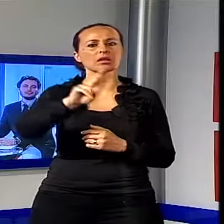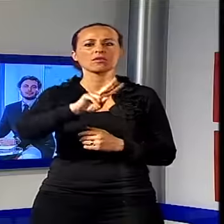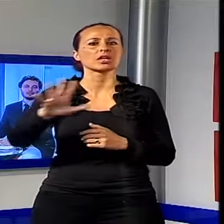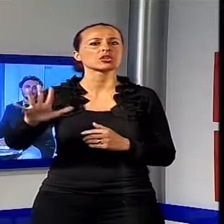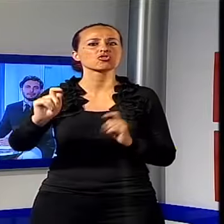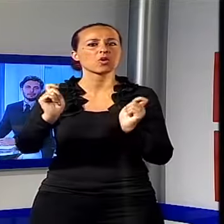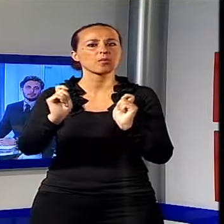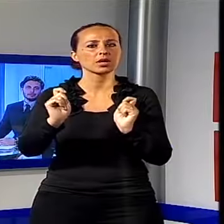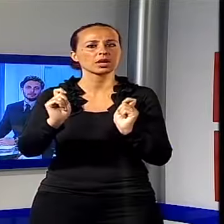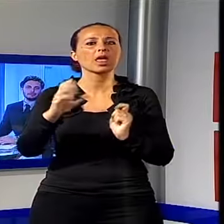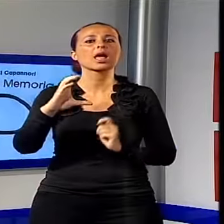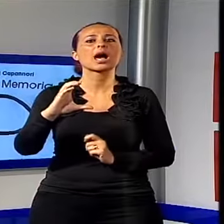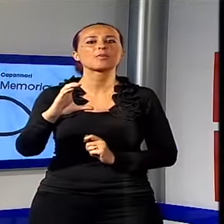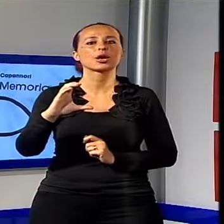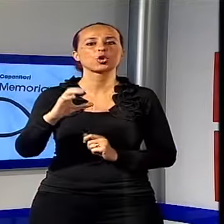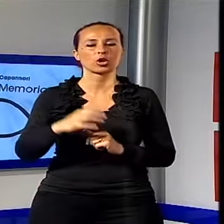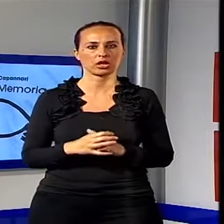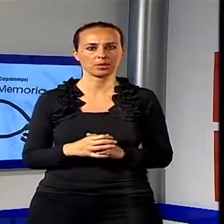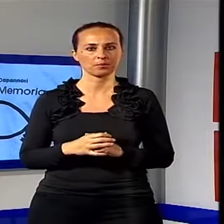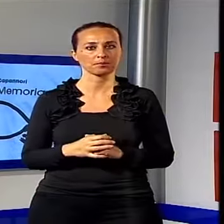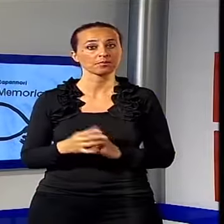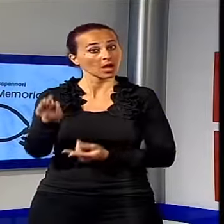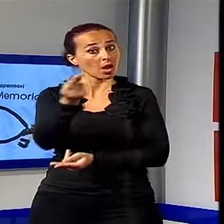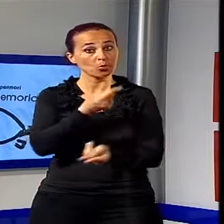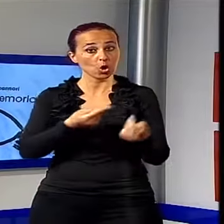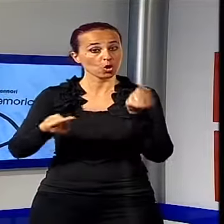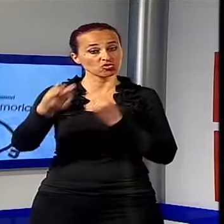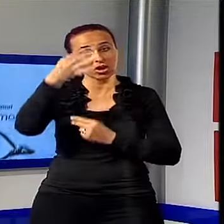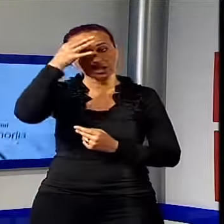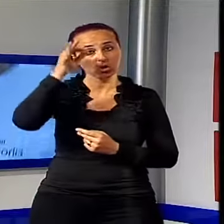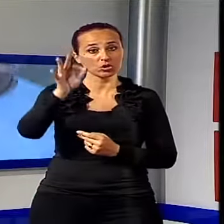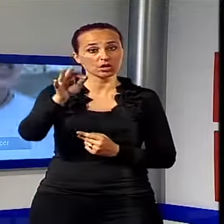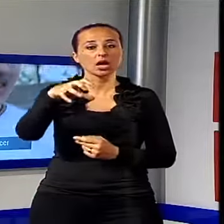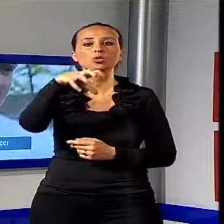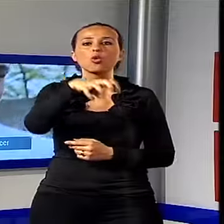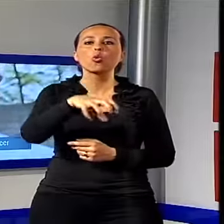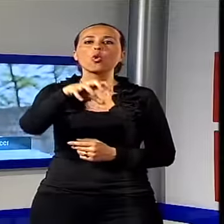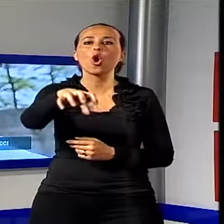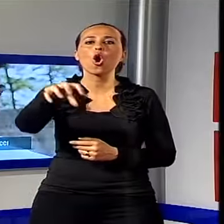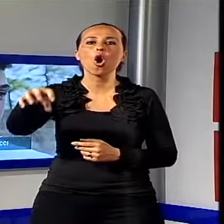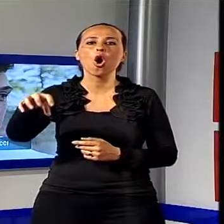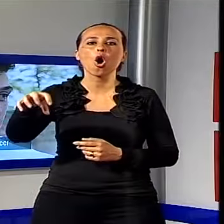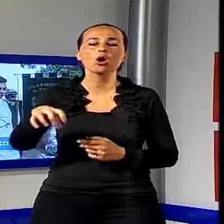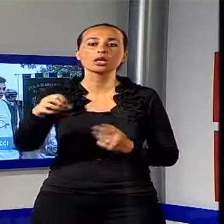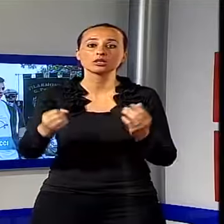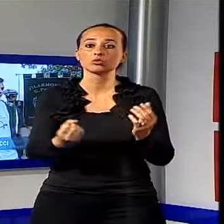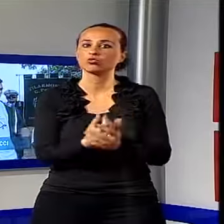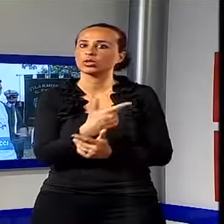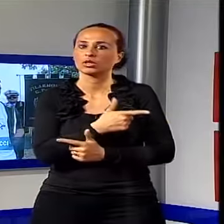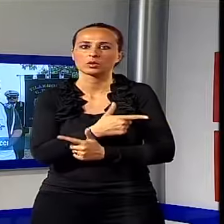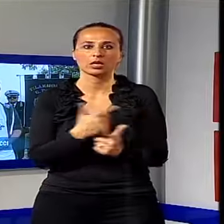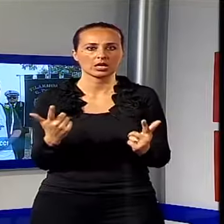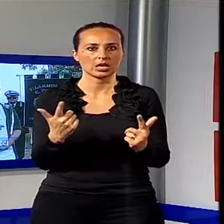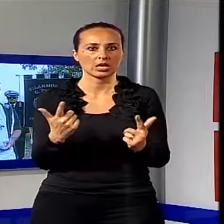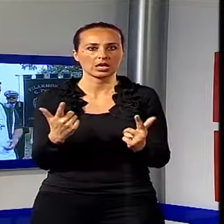svolta a Capannori. Un progetto dedicato ai luoghi che sono stati teatro di eventi che hanno segnato in profondità la vita delle